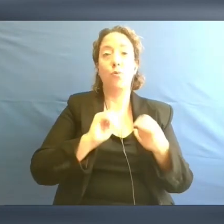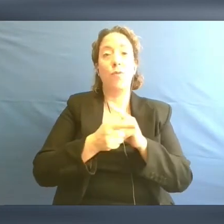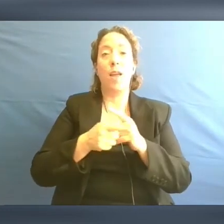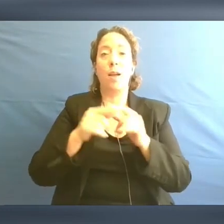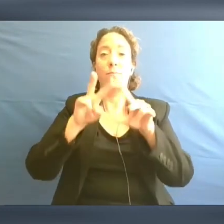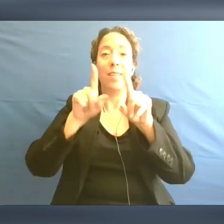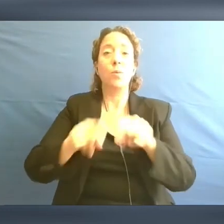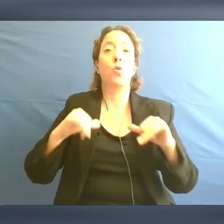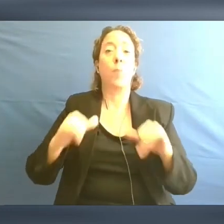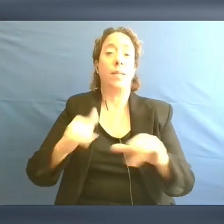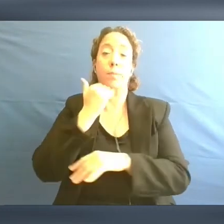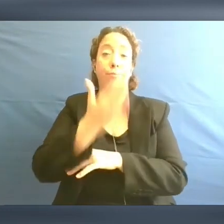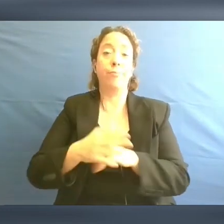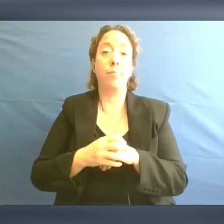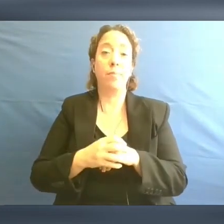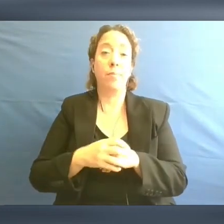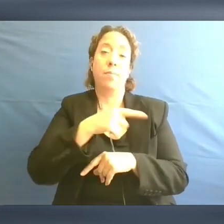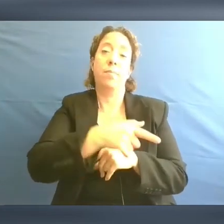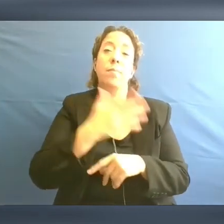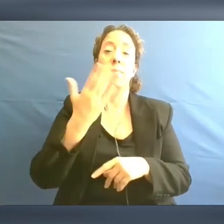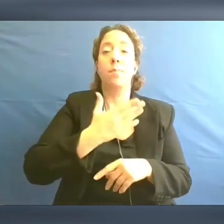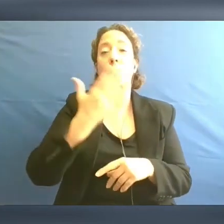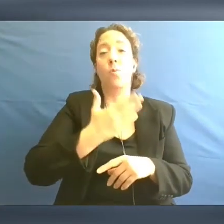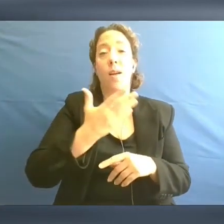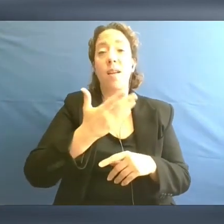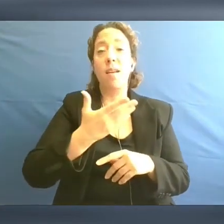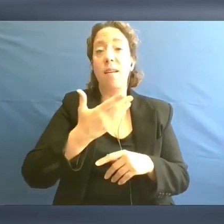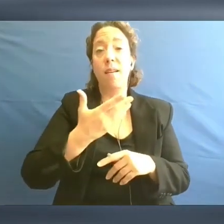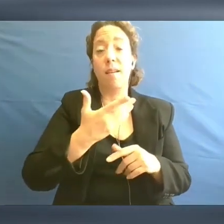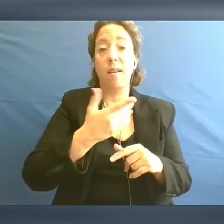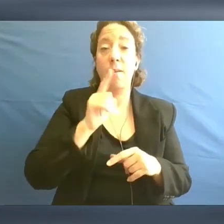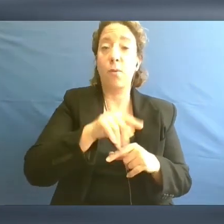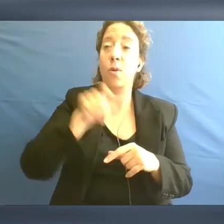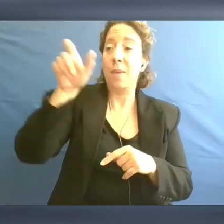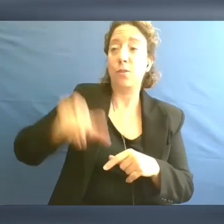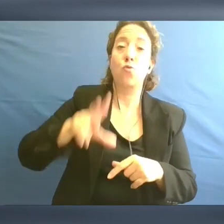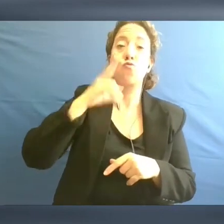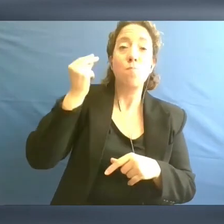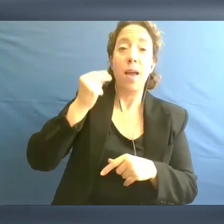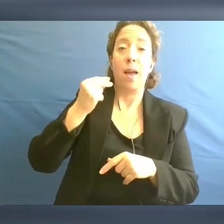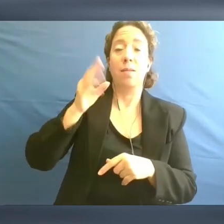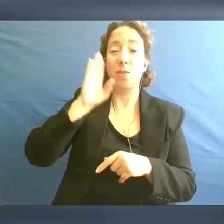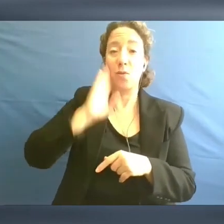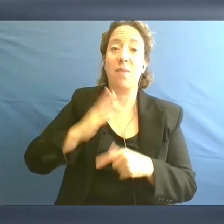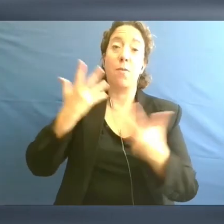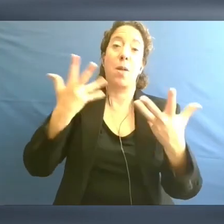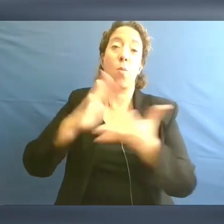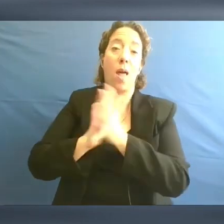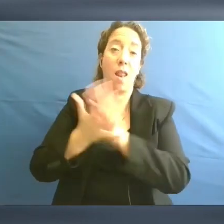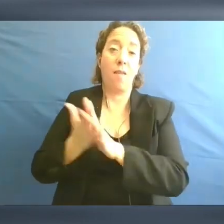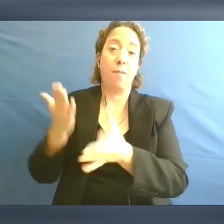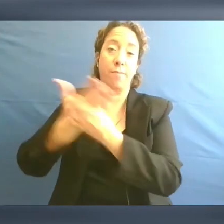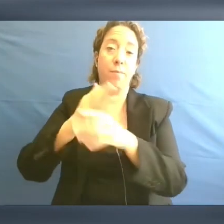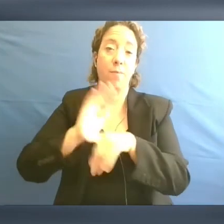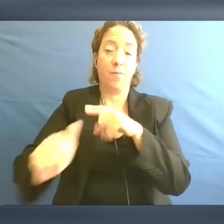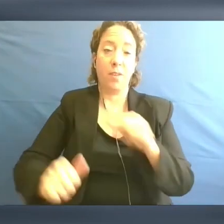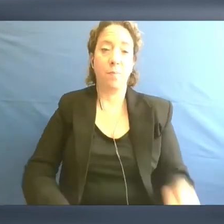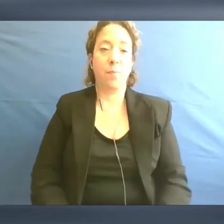et auraient besoin de demander à un humain donc d'avoir une partie manuelle dans la règle.